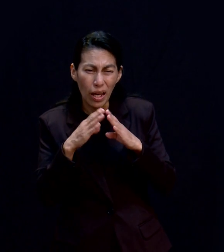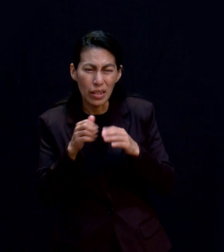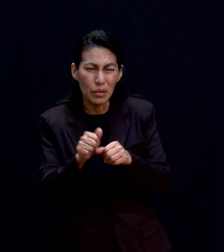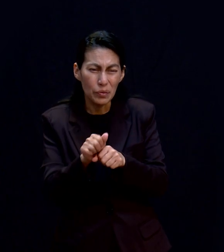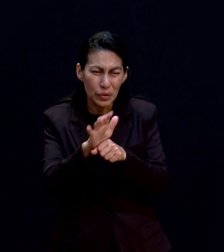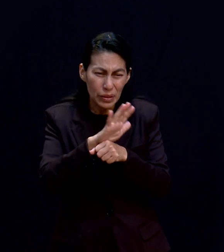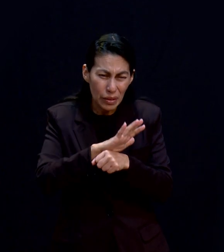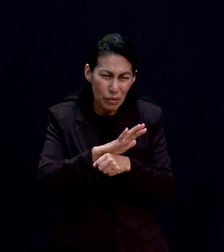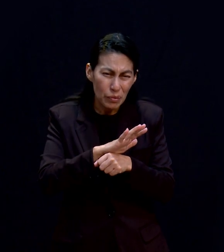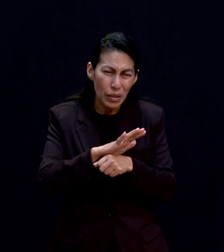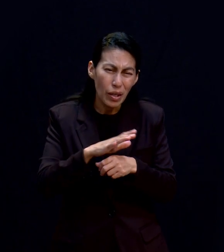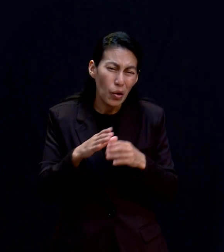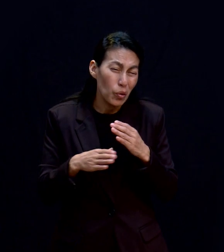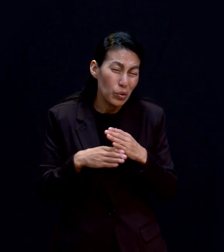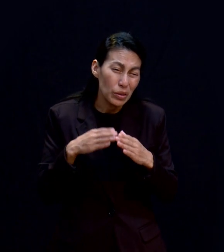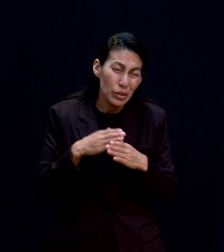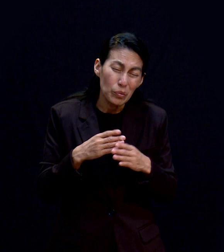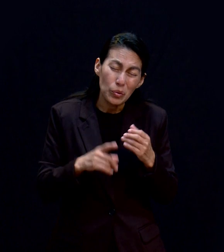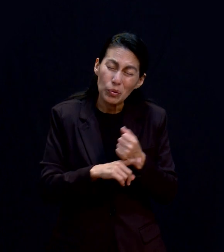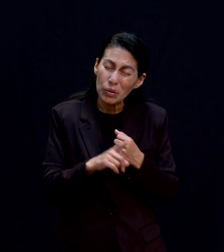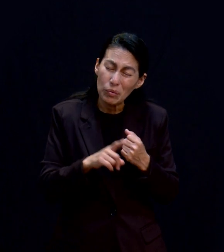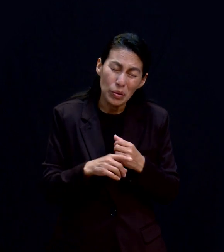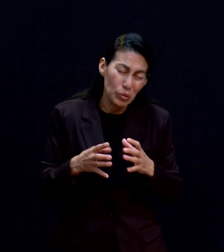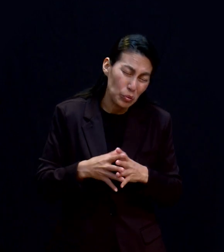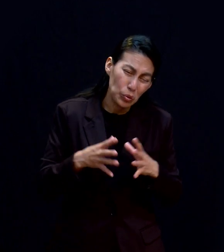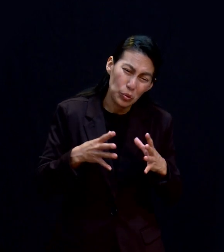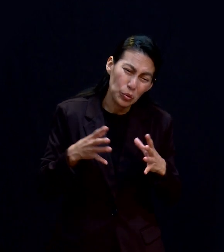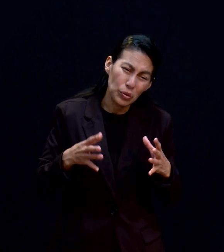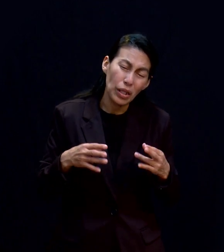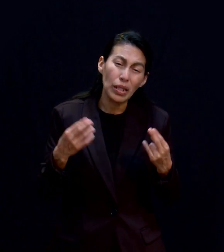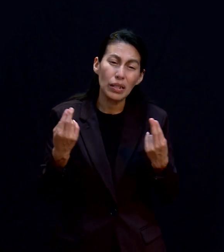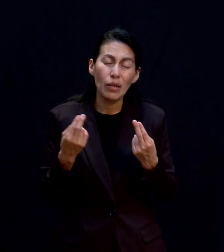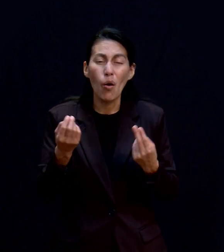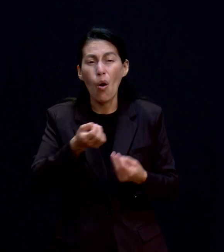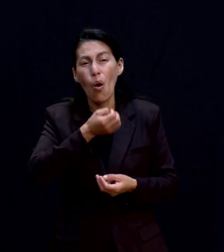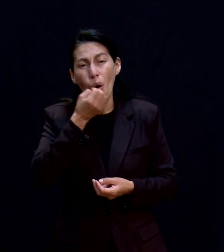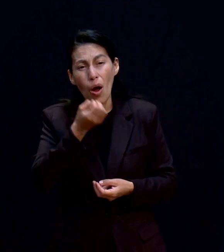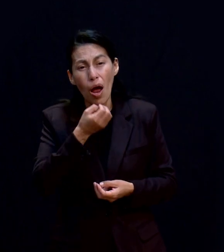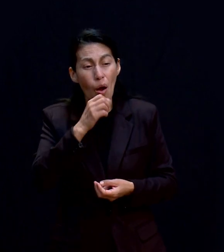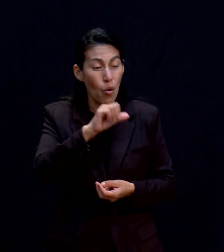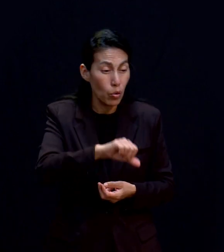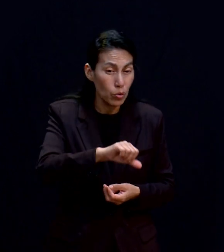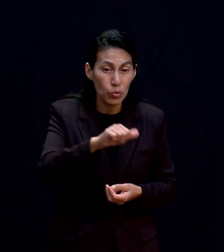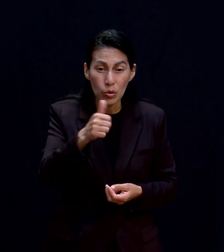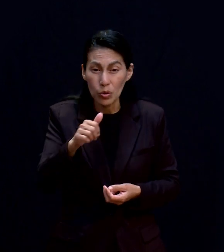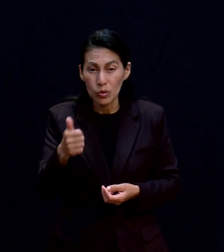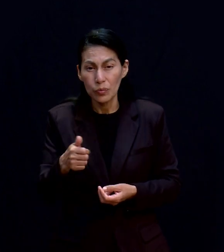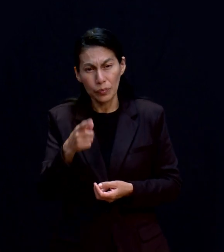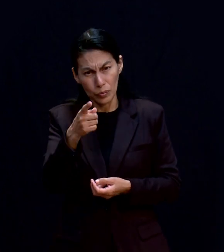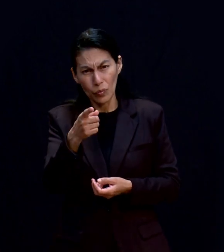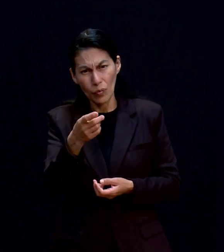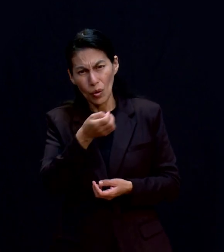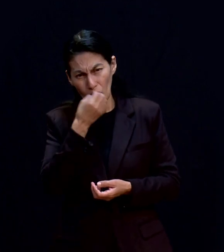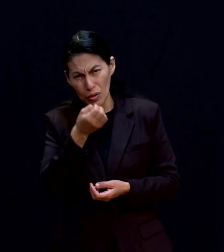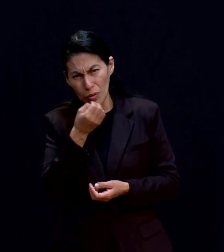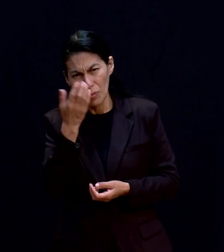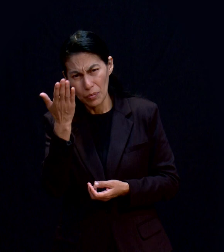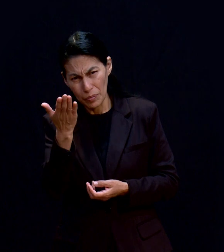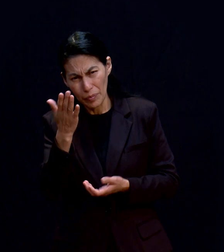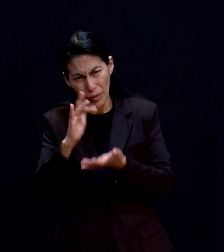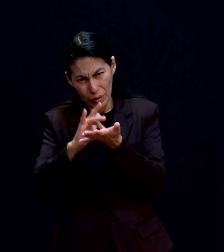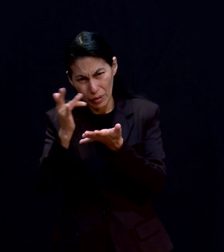pandemia y necesitamos orar los unos por los otros así que envía tus pedidos de oración tus